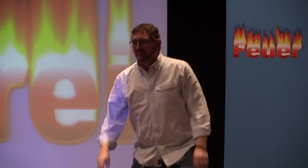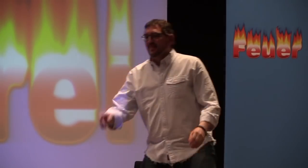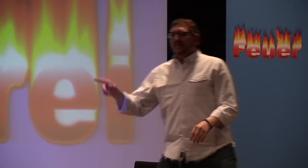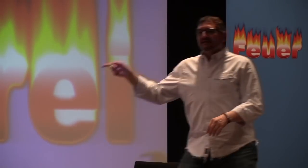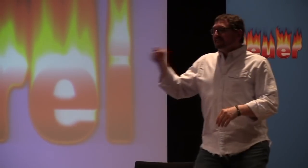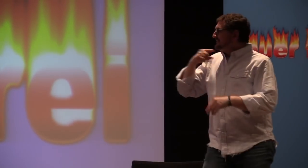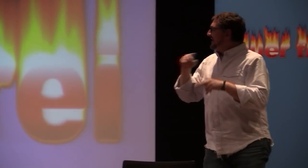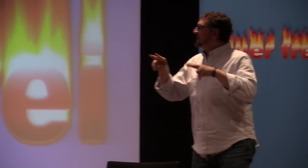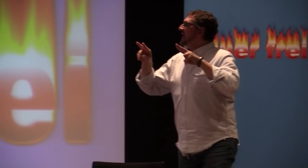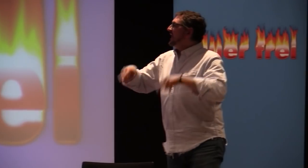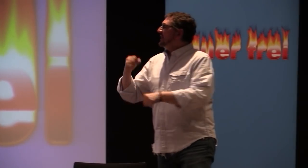Achso, ja, ich muss aufstehen.